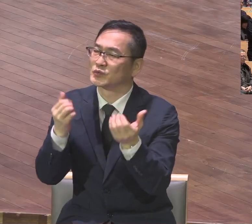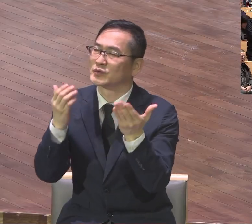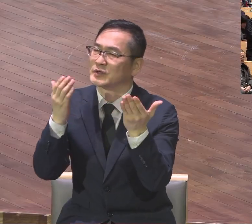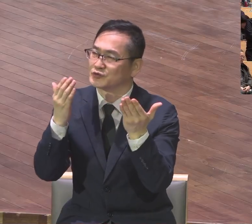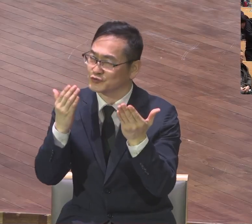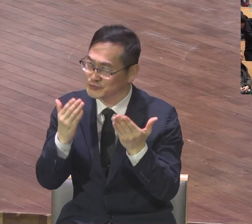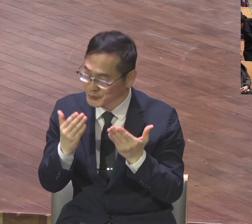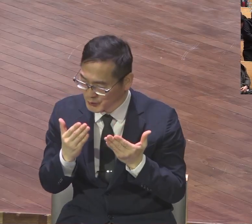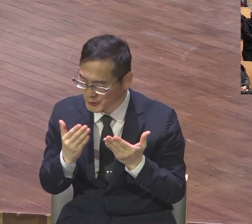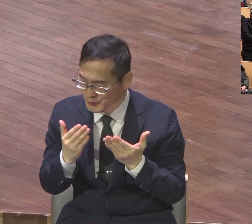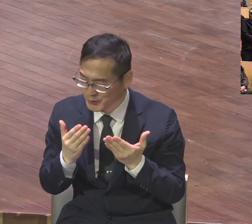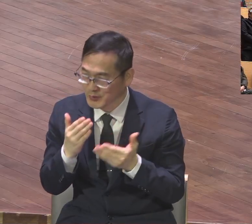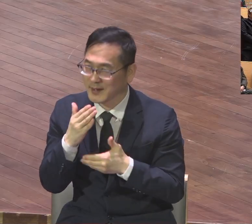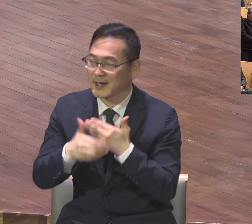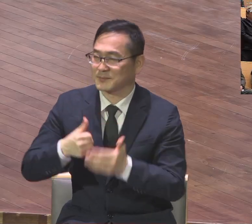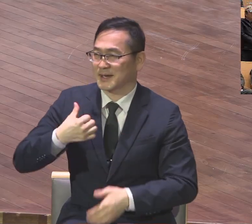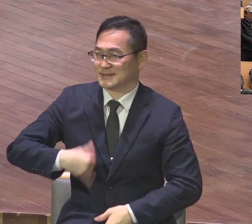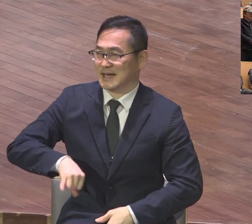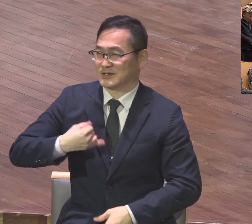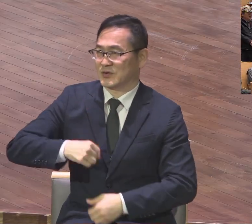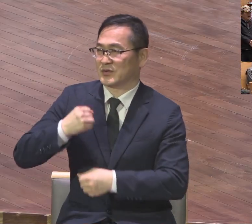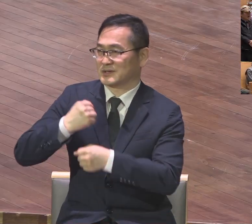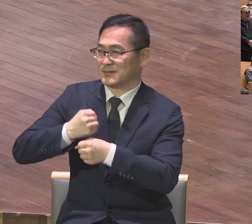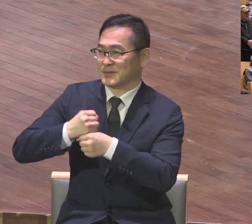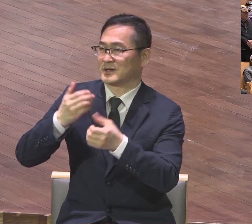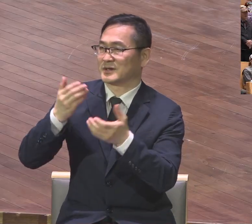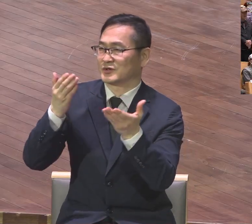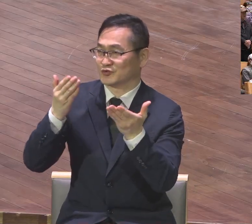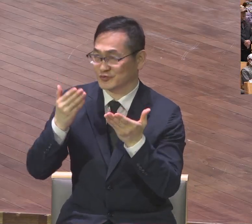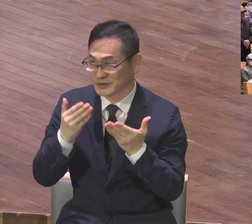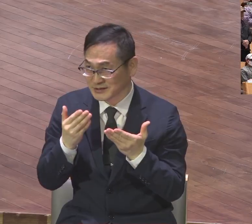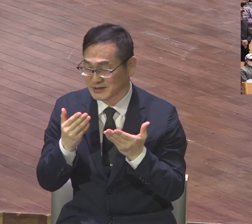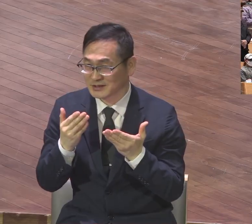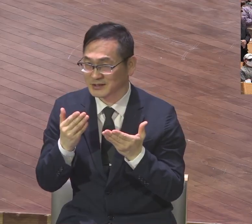용서하시고 하나님의 자녀 삼아주시니